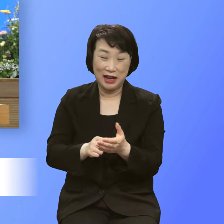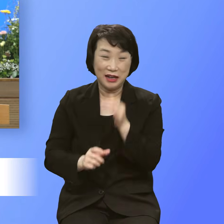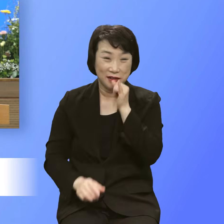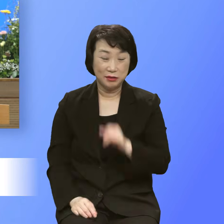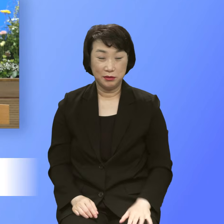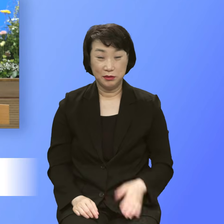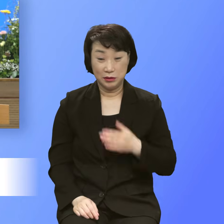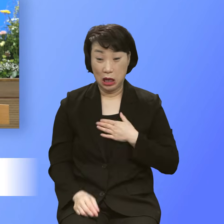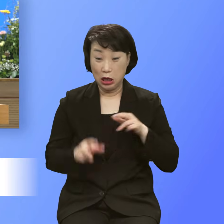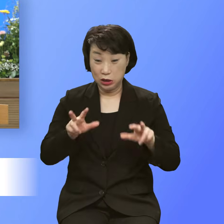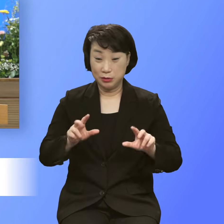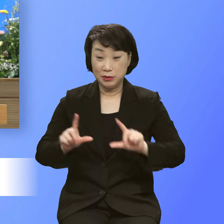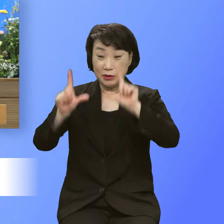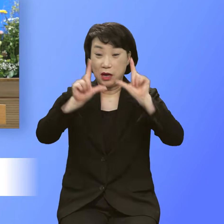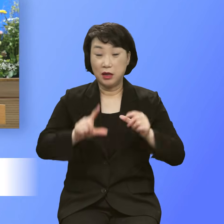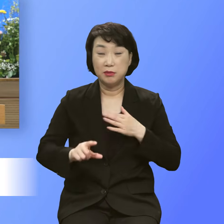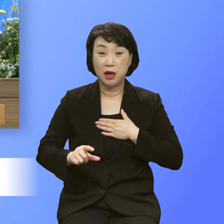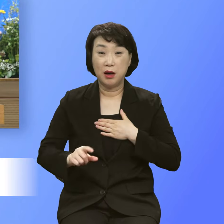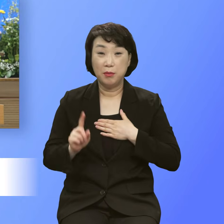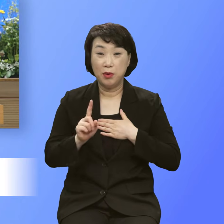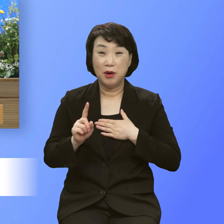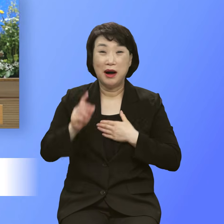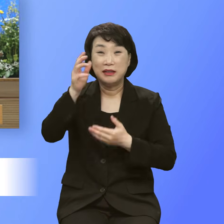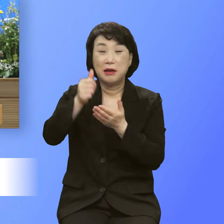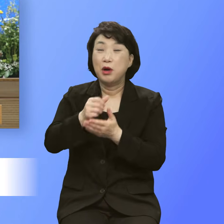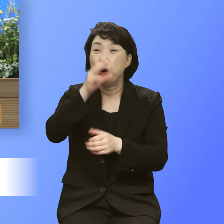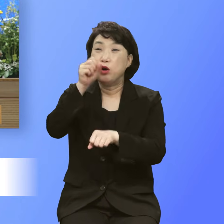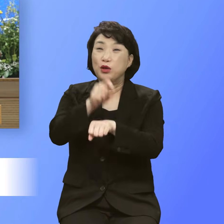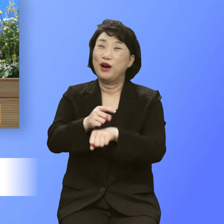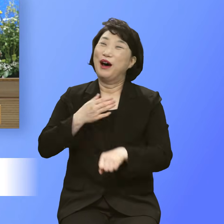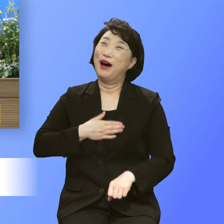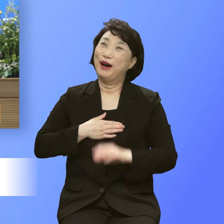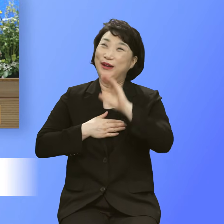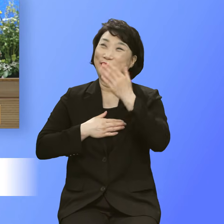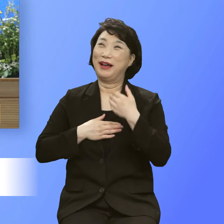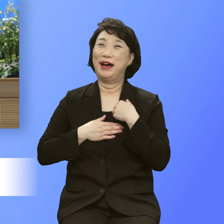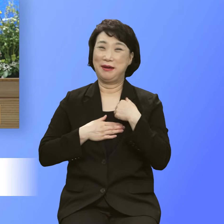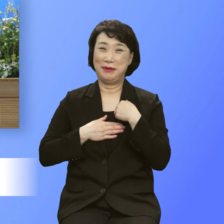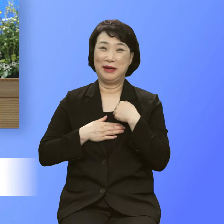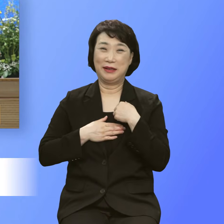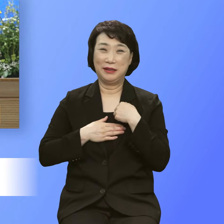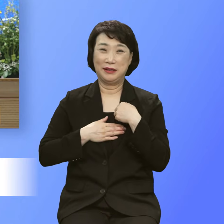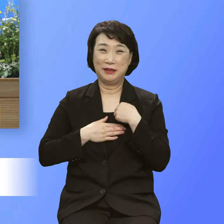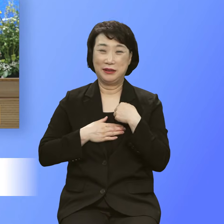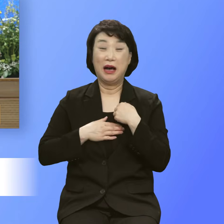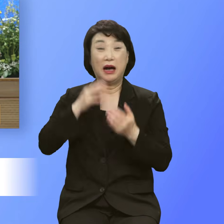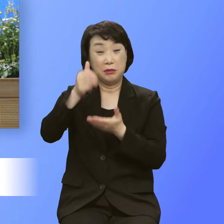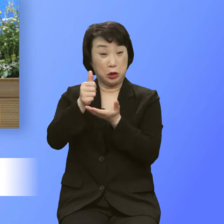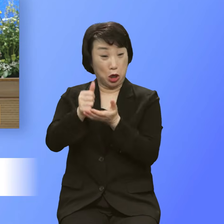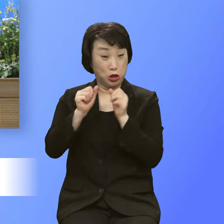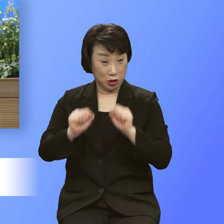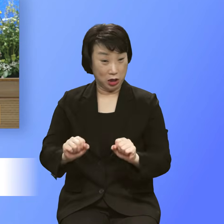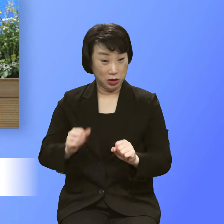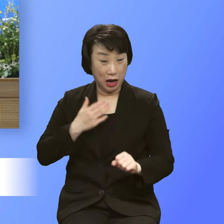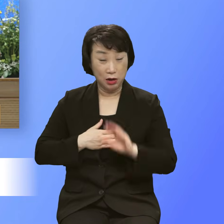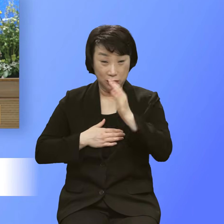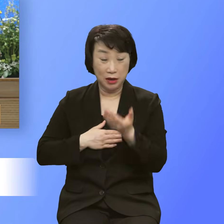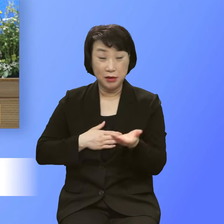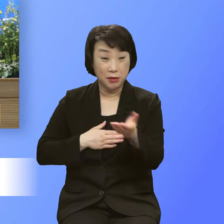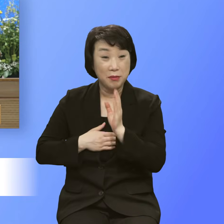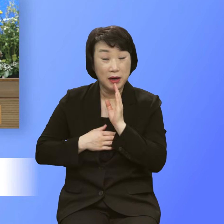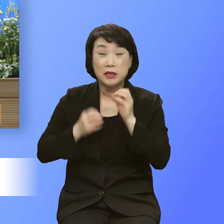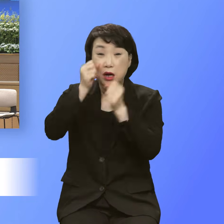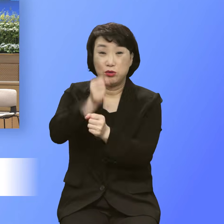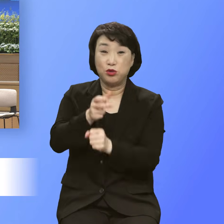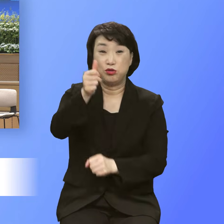그럼 내가 살고 있는 이것만 봐도 하나님의 신성을 알잖아요. 계신 걸 알지 않냐 이 말이야. 창조주를